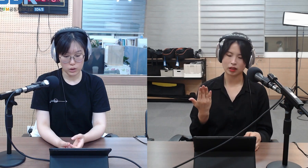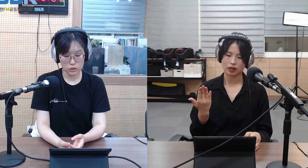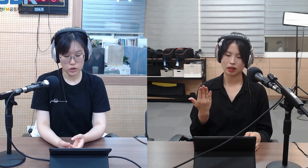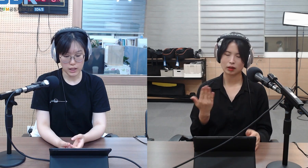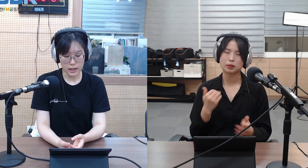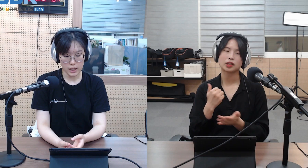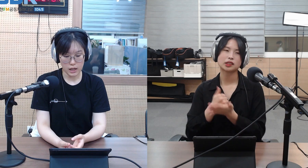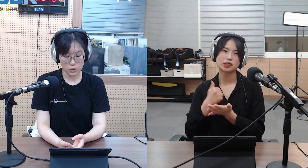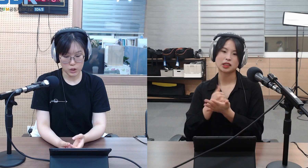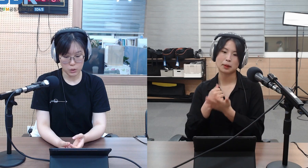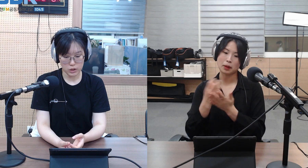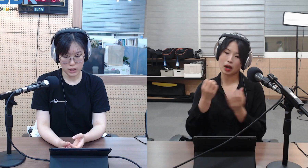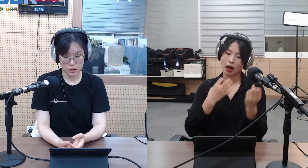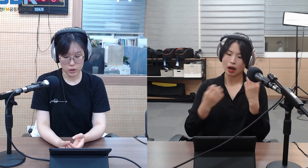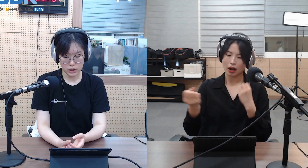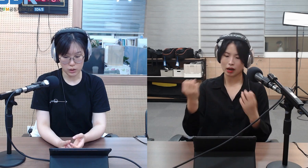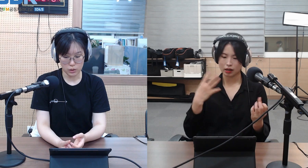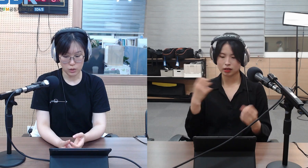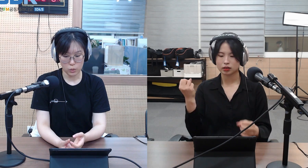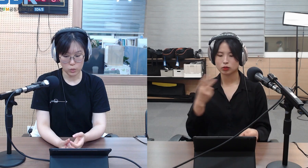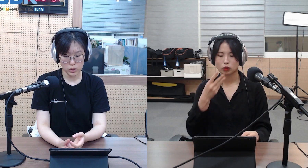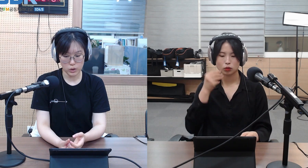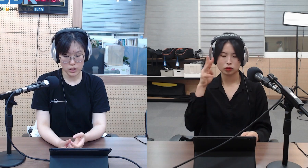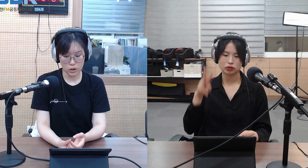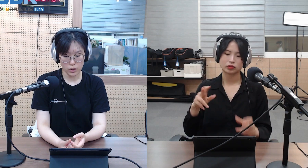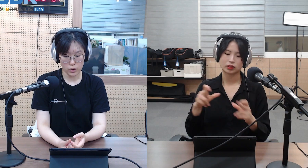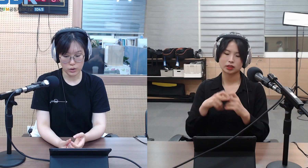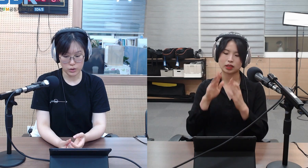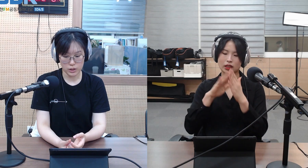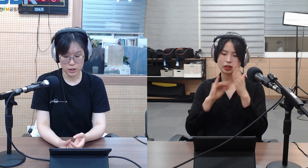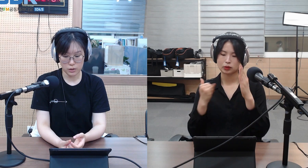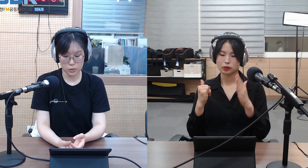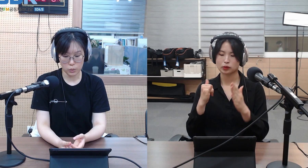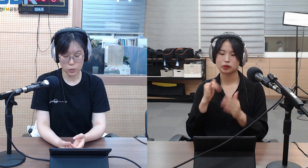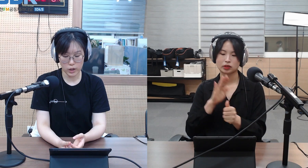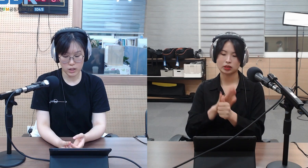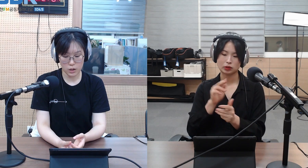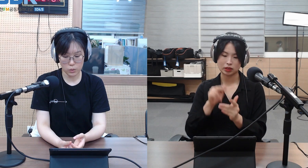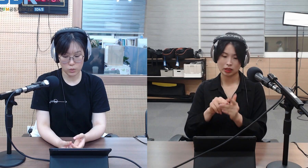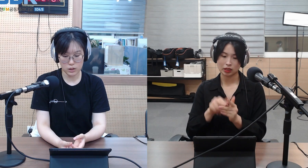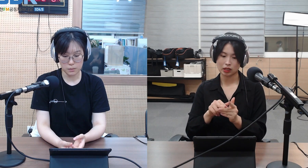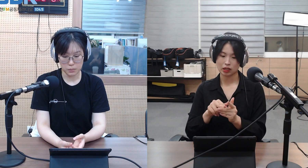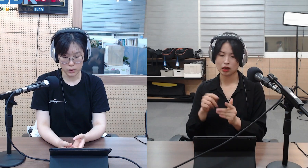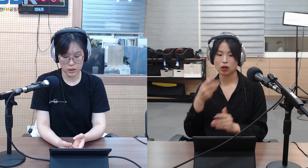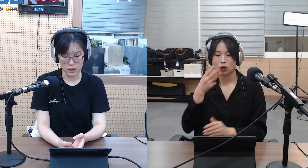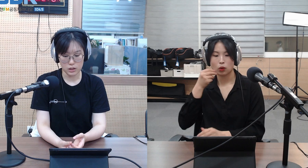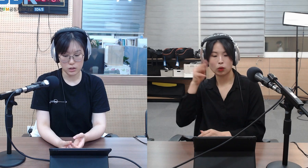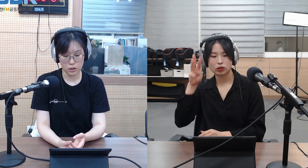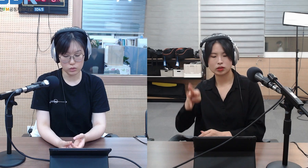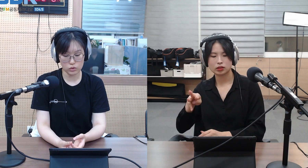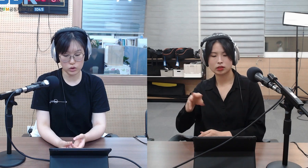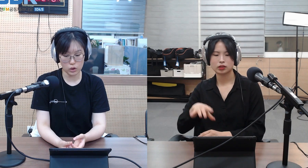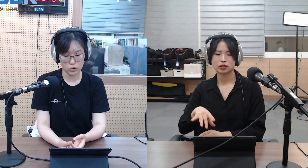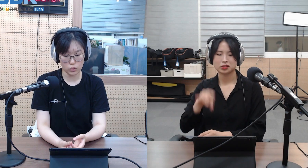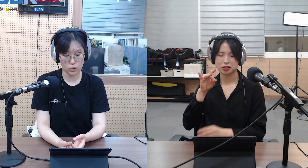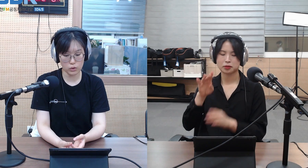옥천군 장애인 가족 지원센터는 옥천에서 열어젖힌 노동의 새로운 지평을 전국적으로